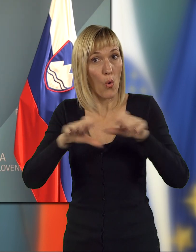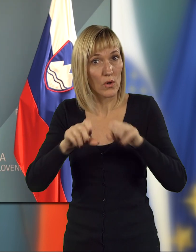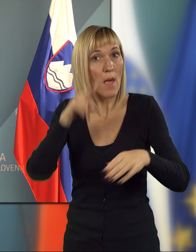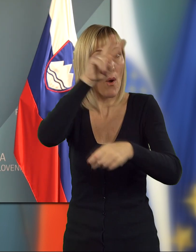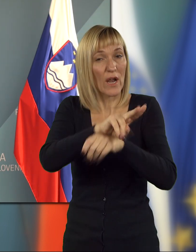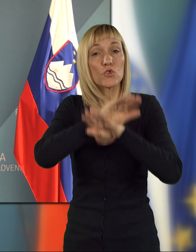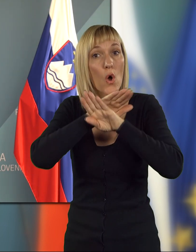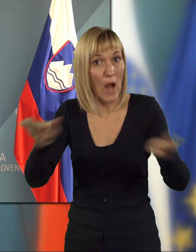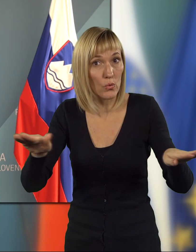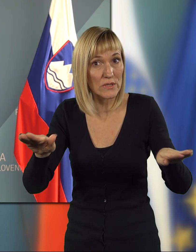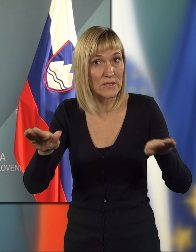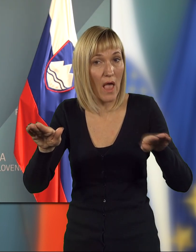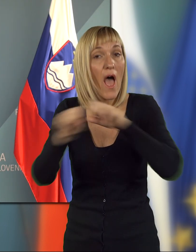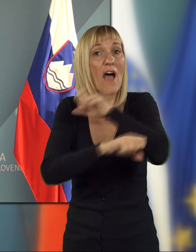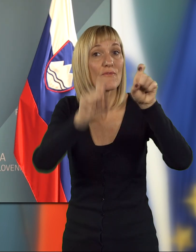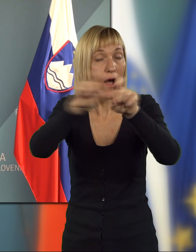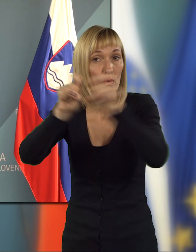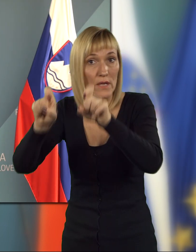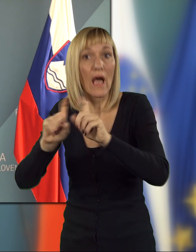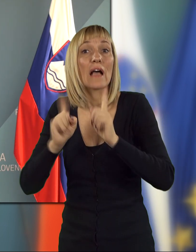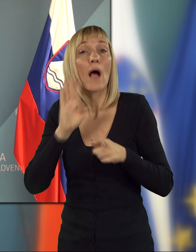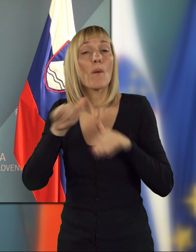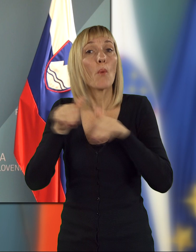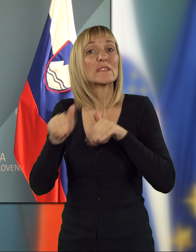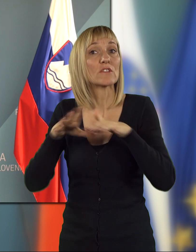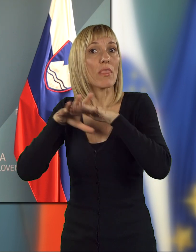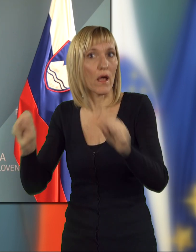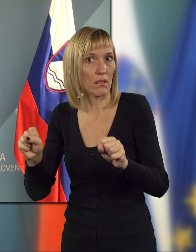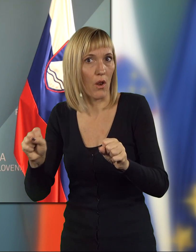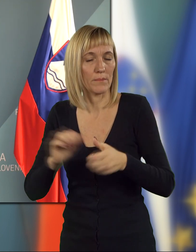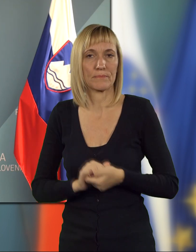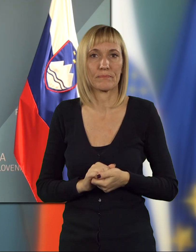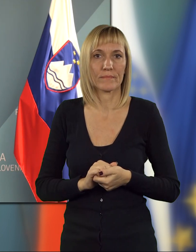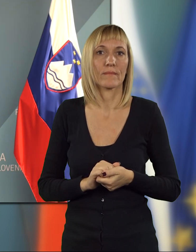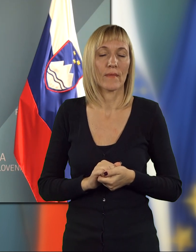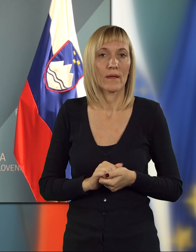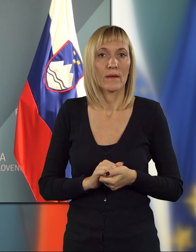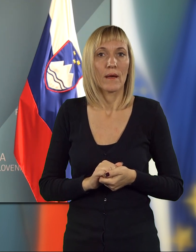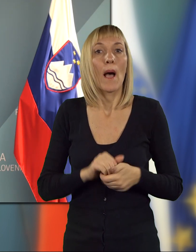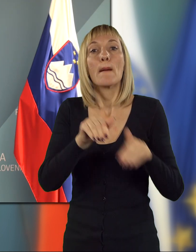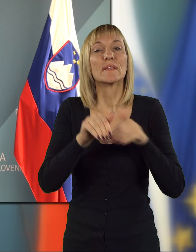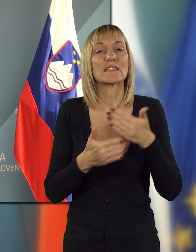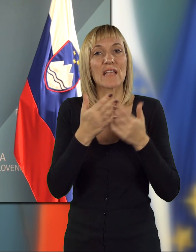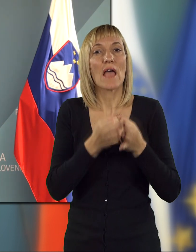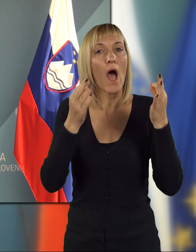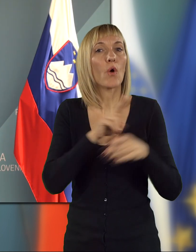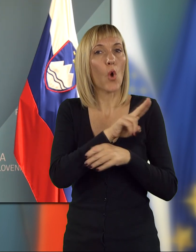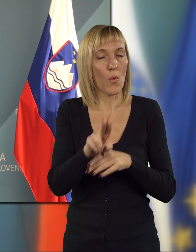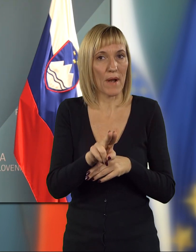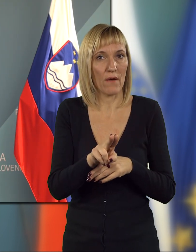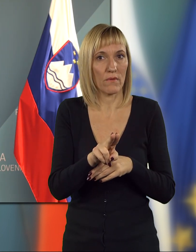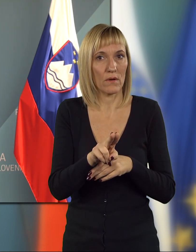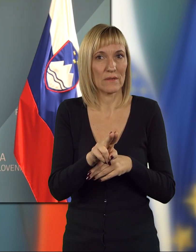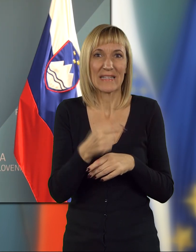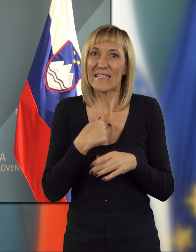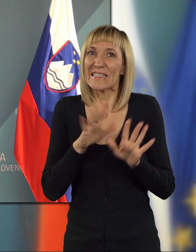zanima, kaj lahko ministrstvo naredi, ali lahko vi tudi še inšpekcijski nadzor tja usmerite recimo. Torej, Ministrstvo